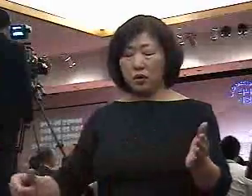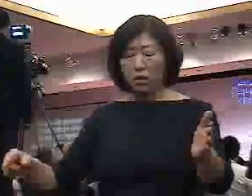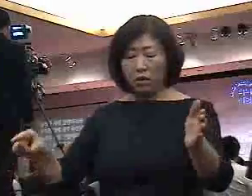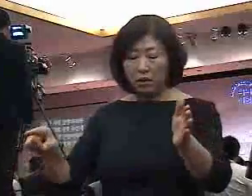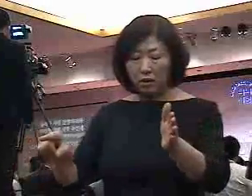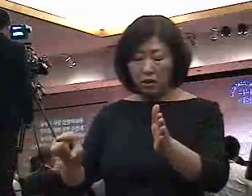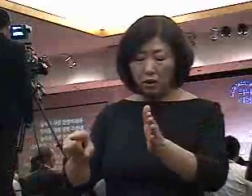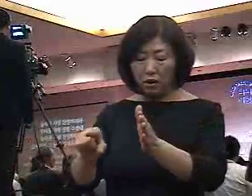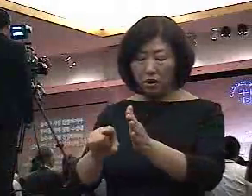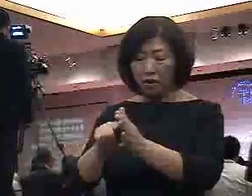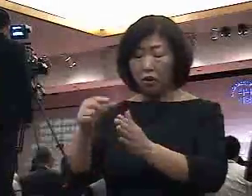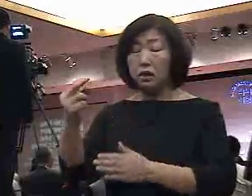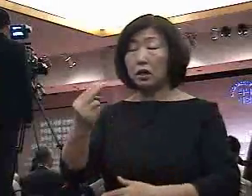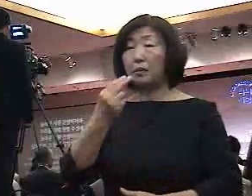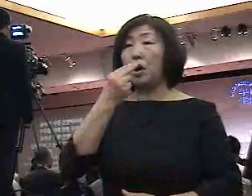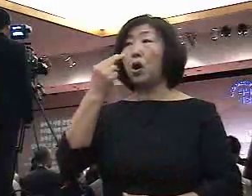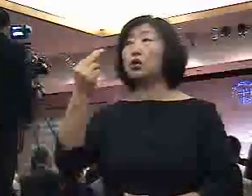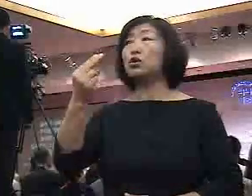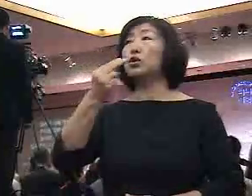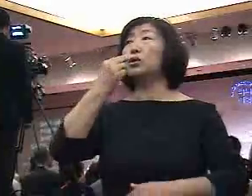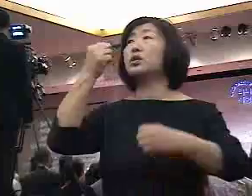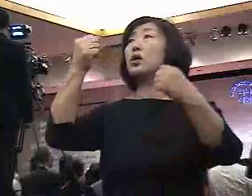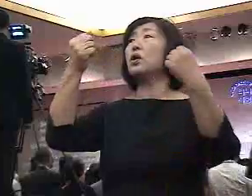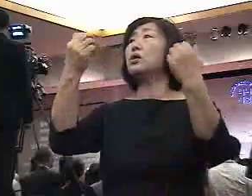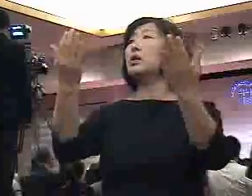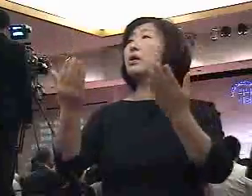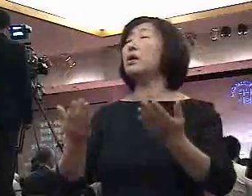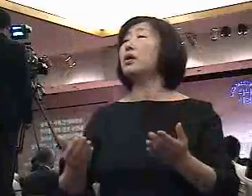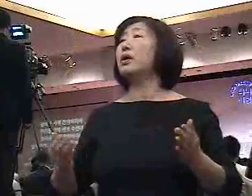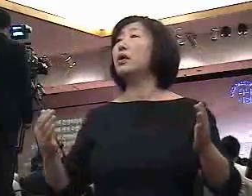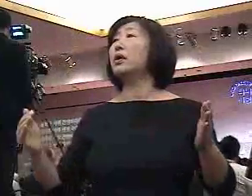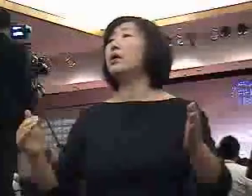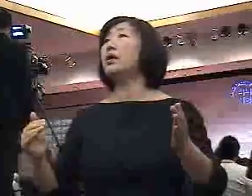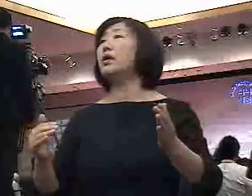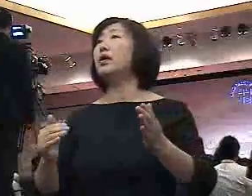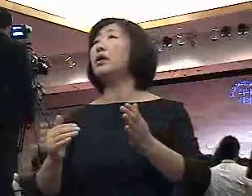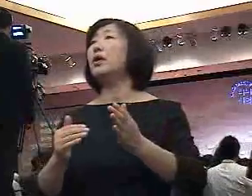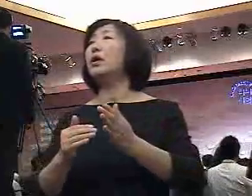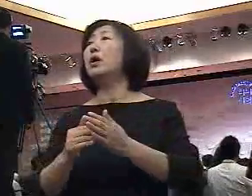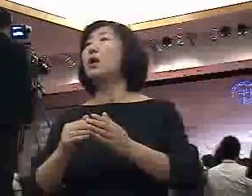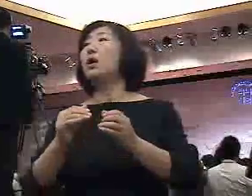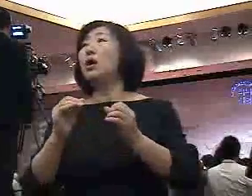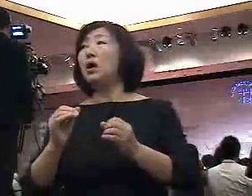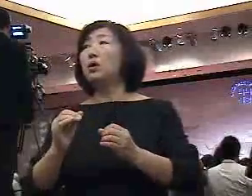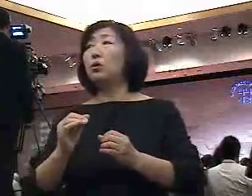우리를 위해 생명 주셨네.